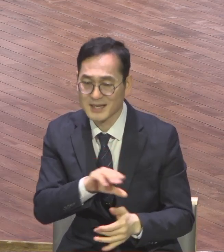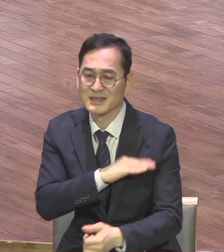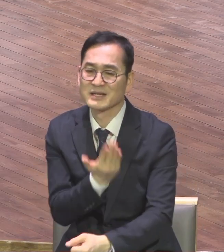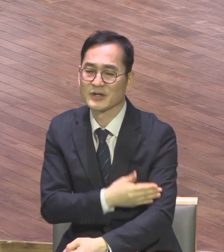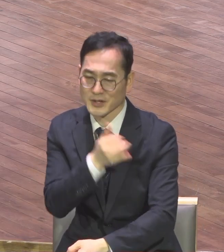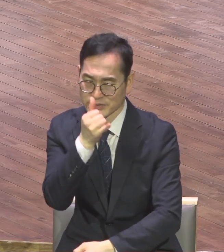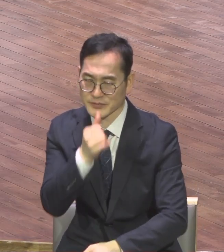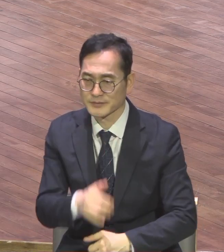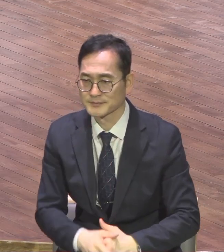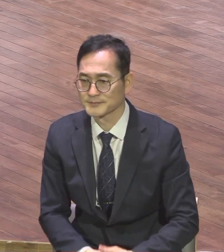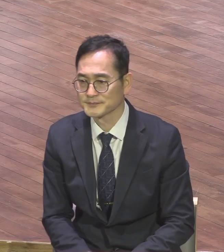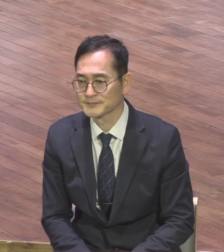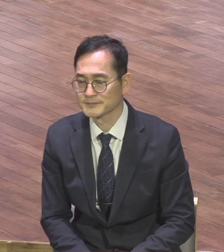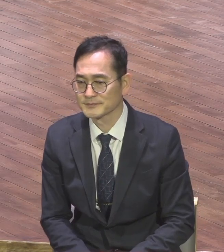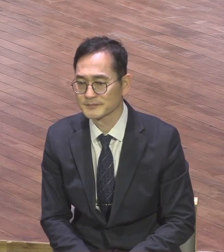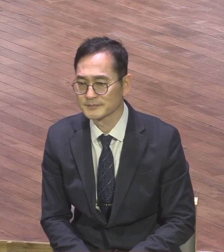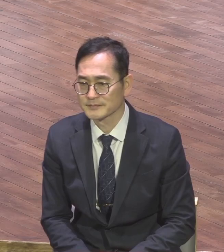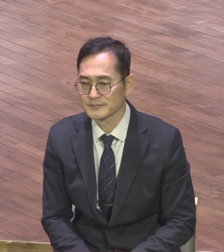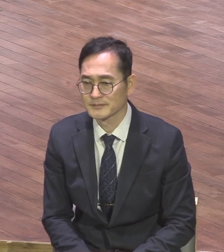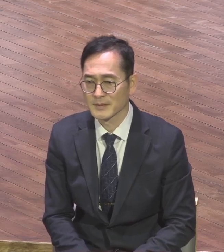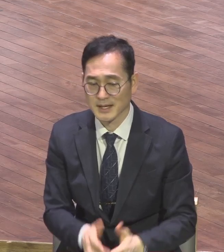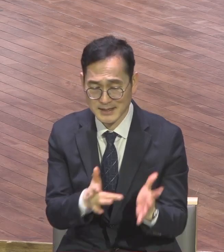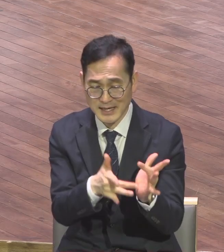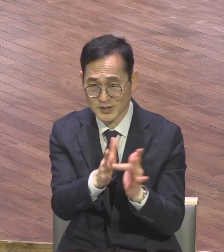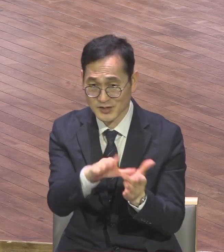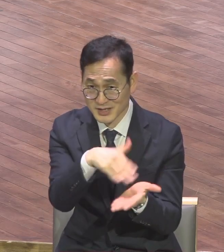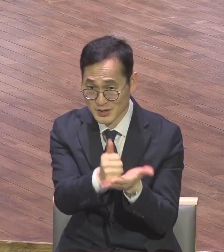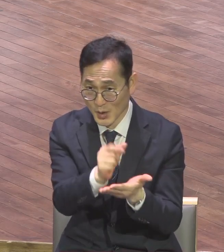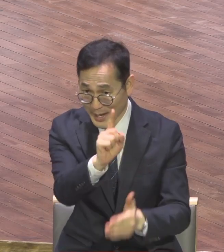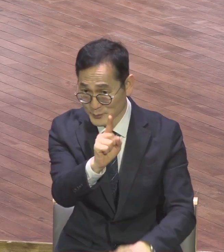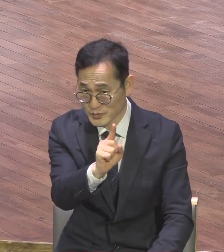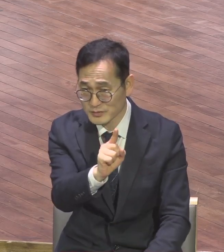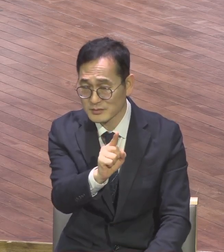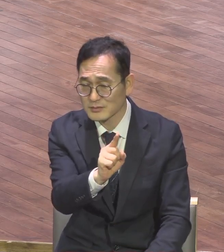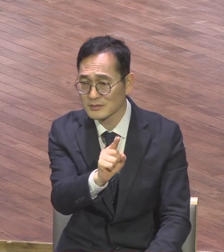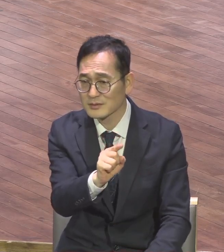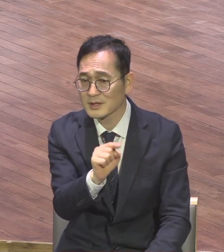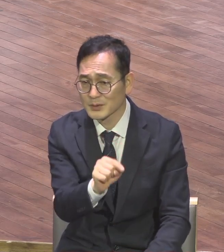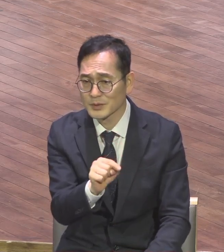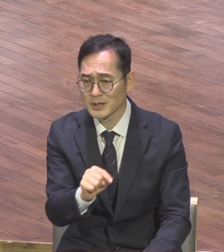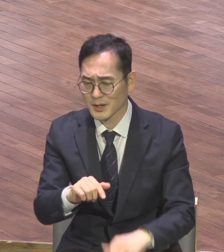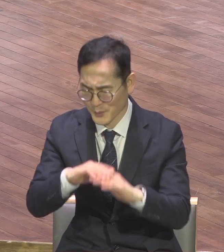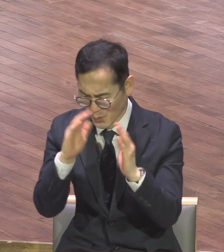오직 예수 그리스도만이 우리의 유일성 되는 중보자가 되기 때문에.